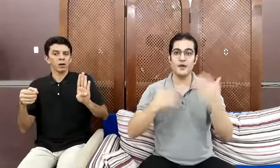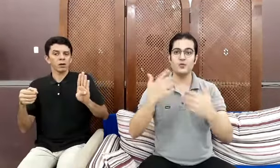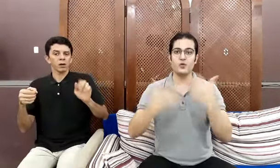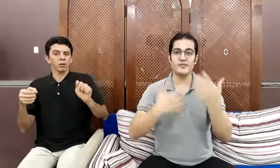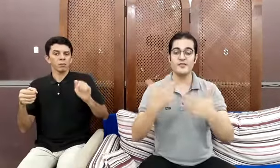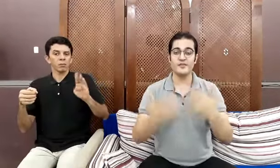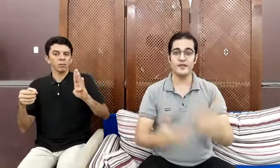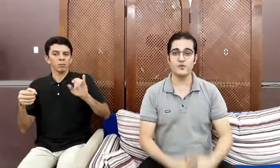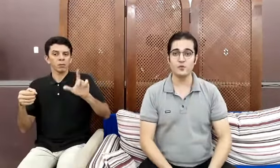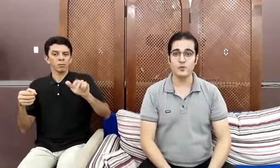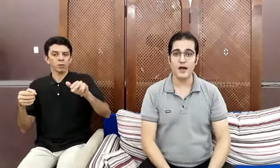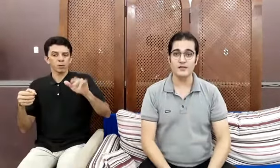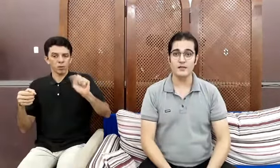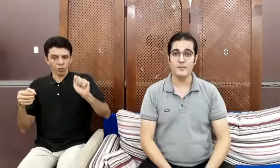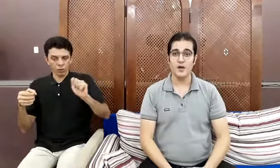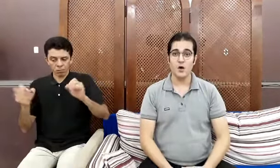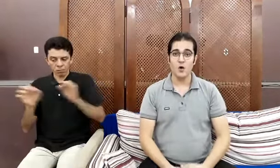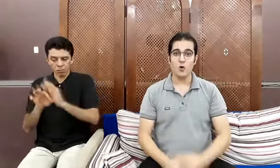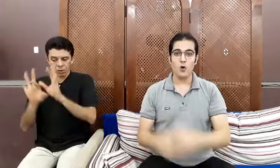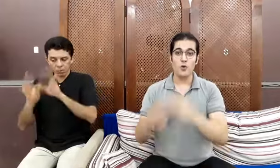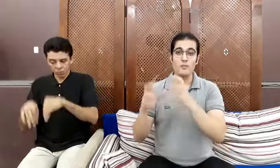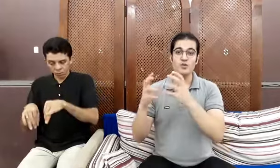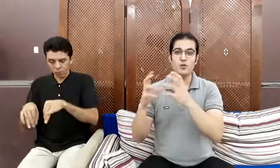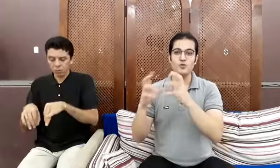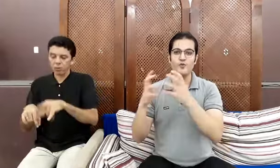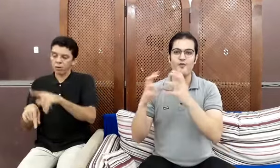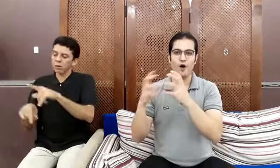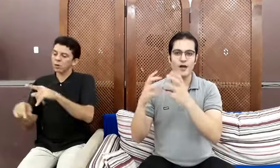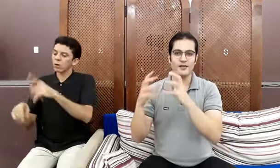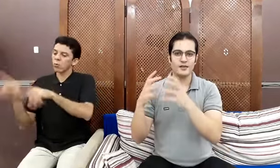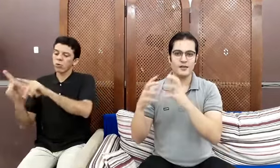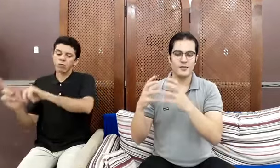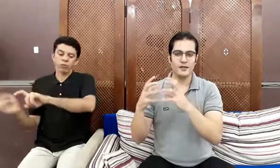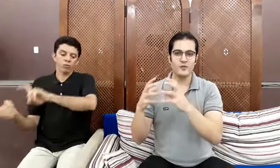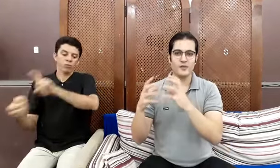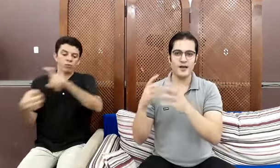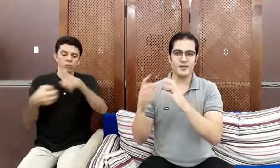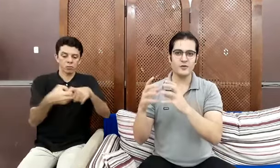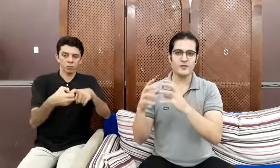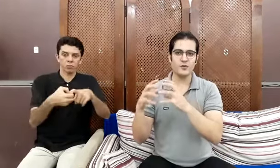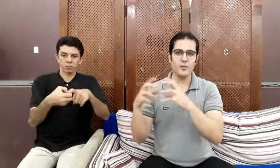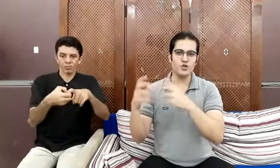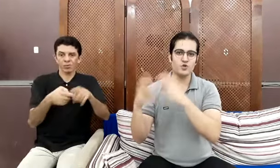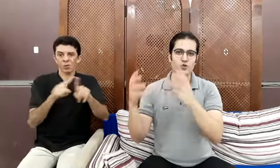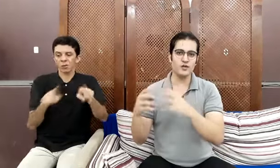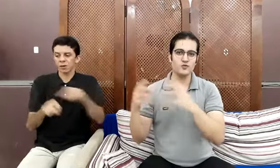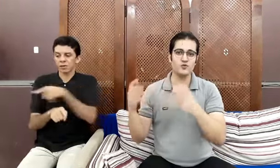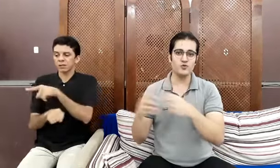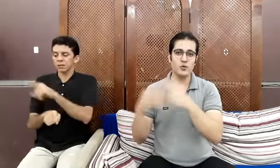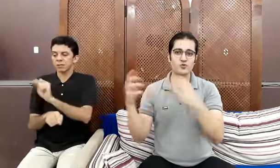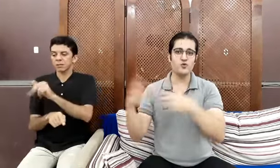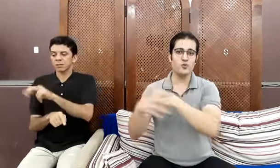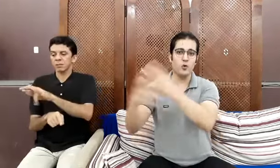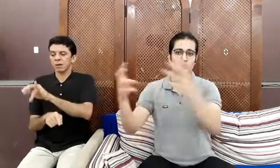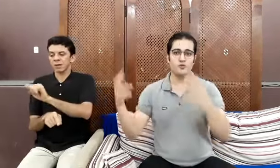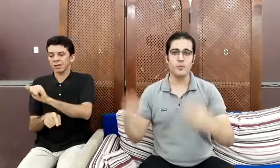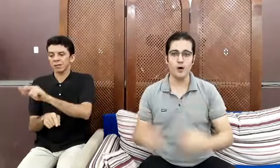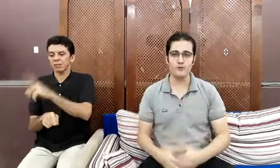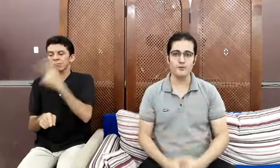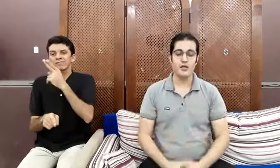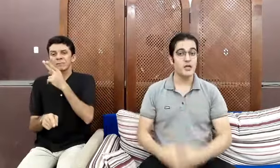ainda perdurou essas diferenças culturais. Ocorreu uma mistura muito forte, e os samaritanos eram uma mistura dos judeus com